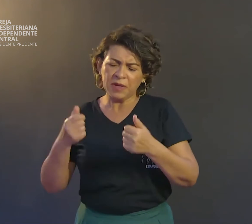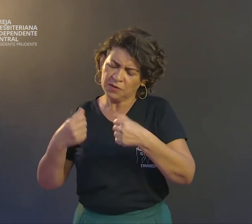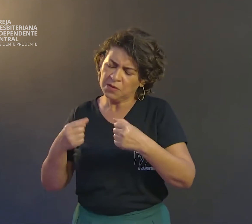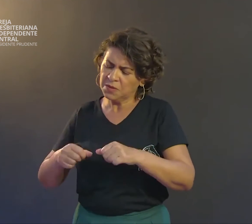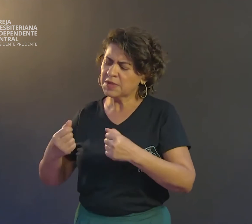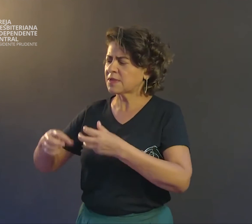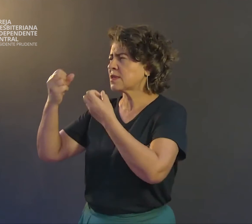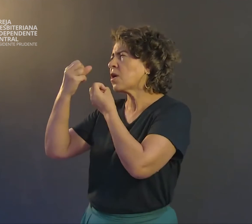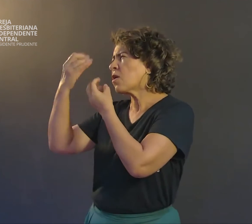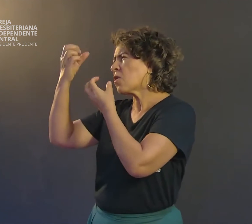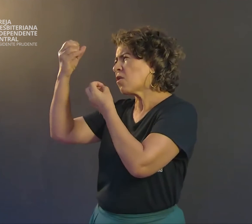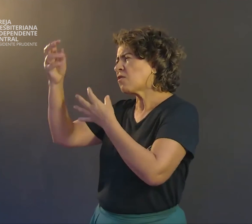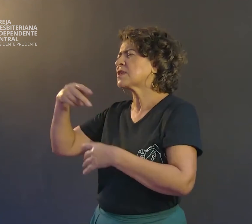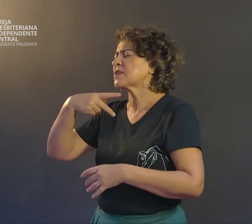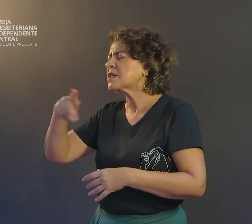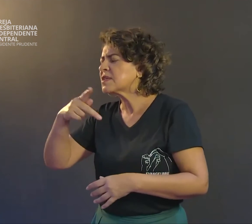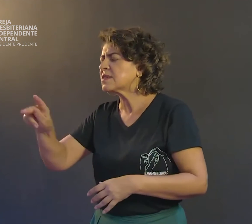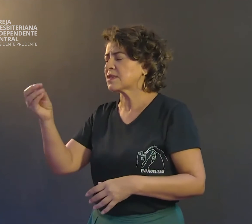pessoa, elas normalmente resistem.